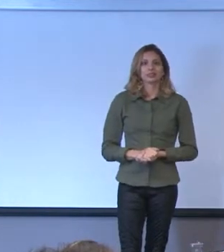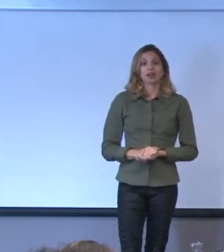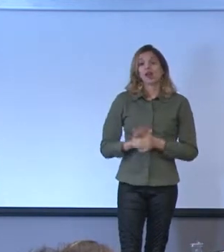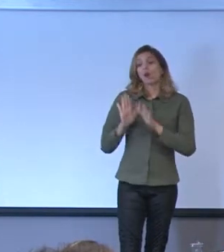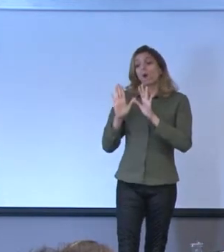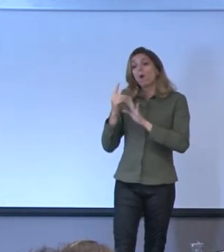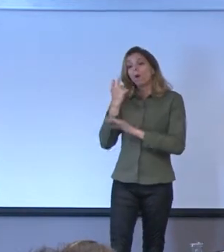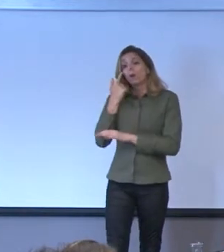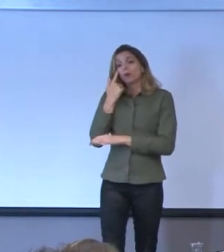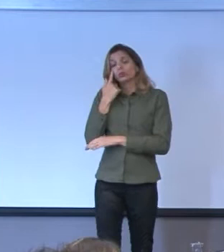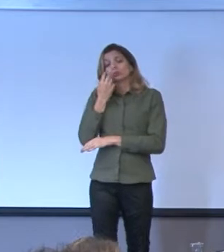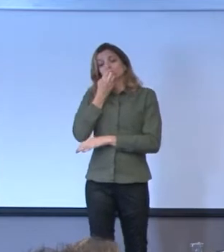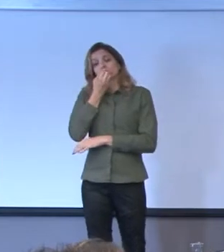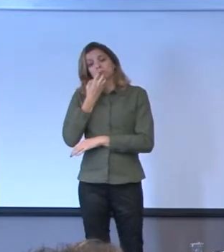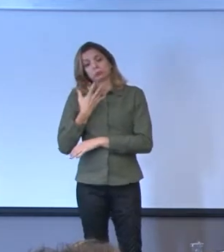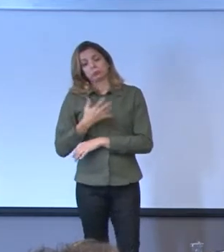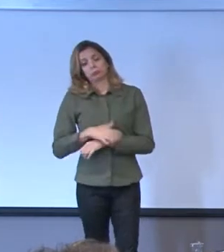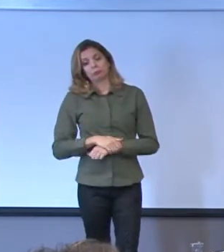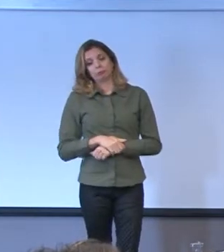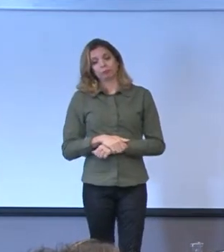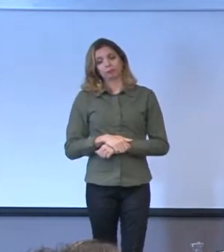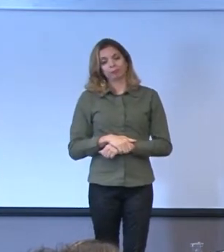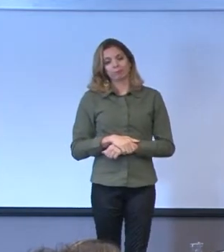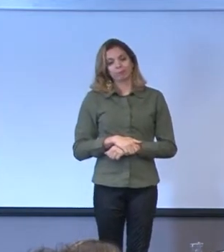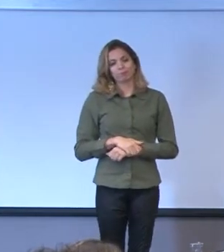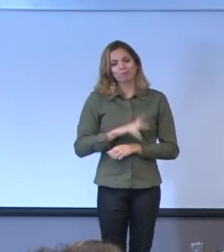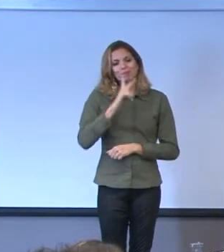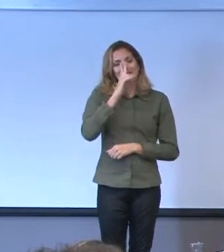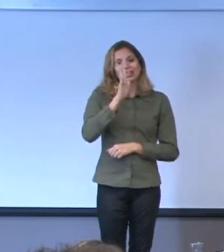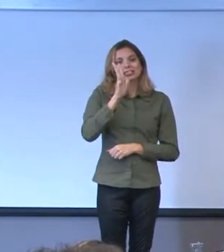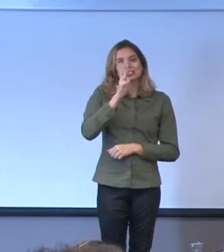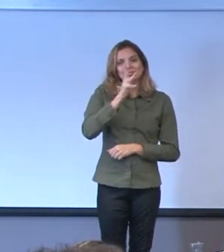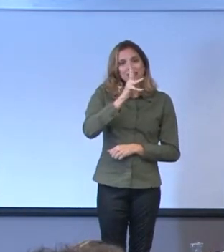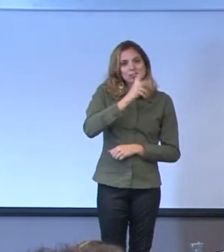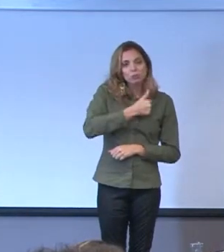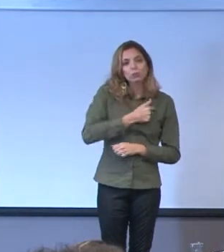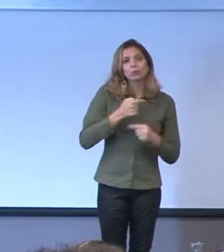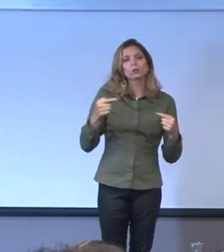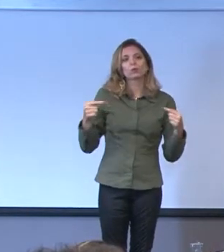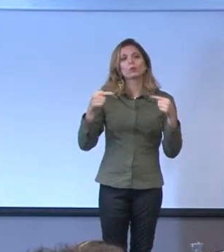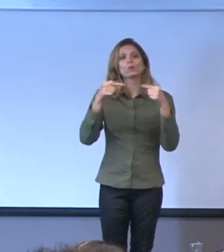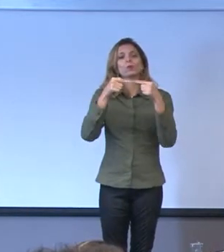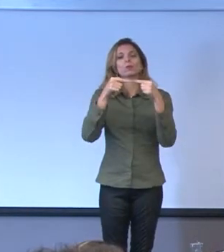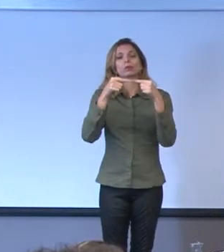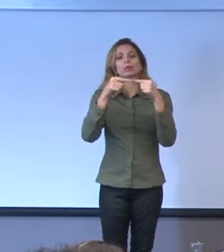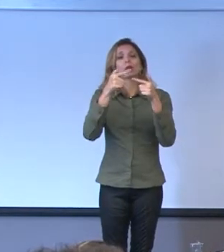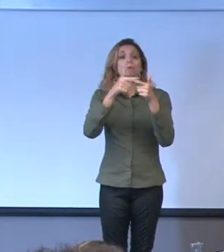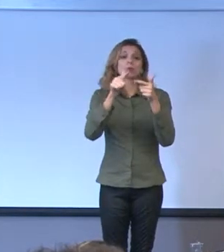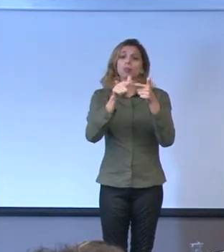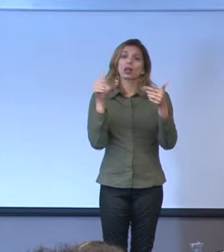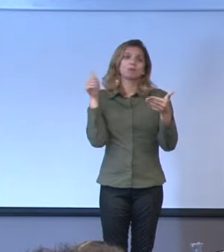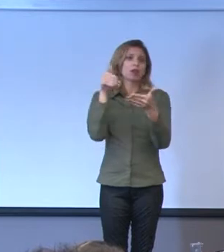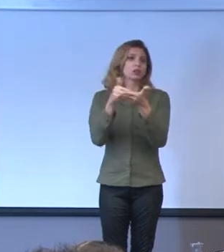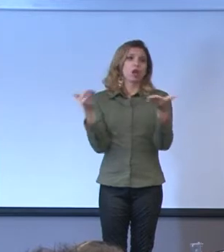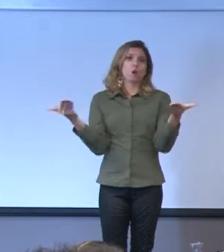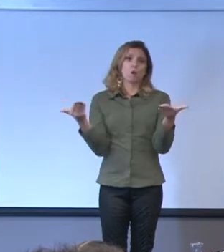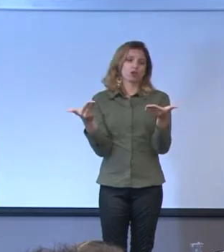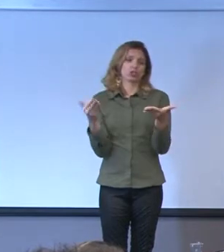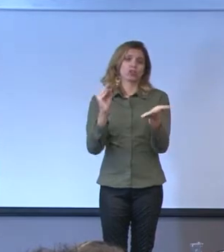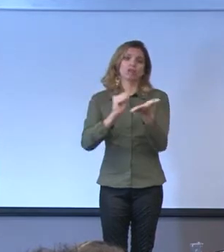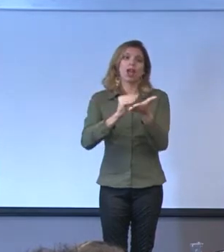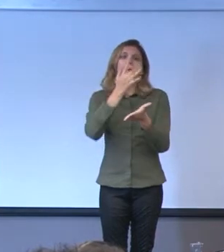Bom, acho que parte dessa demora tem a ver com um problema que a gente tem até hoje, que é a